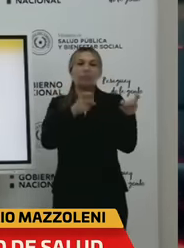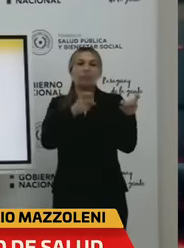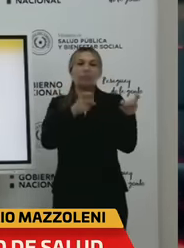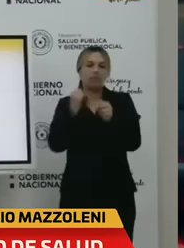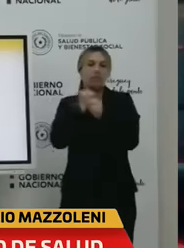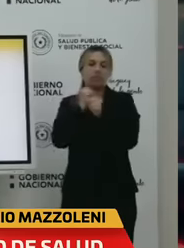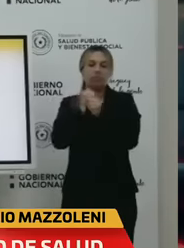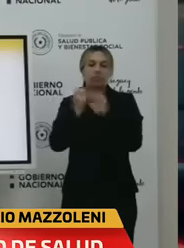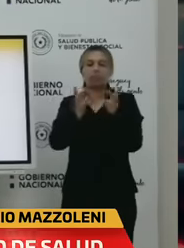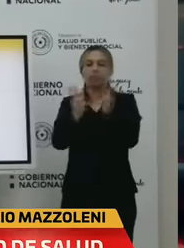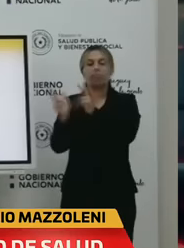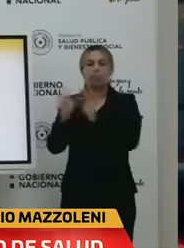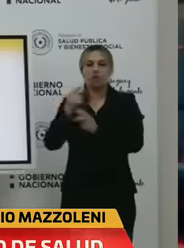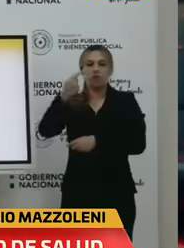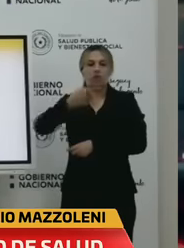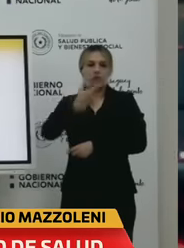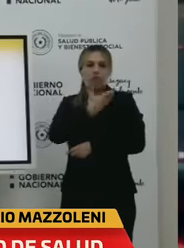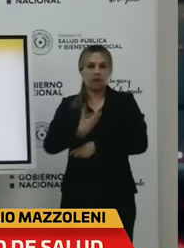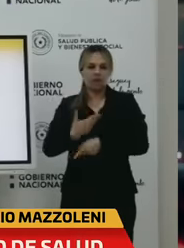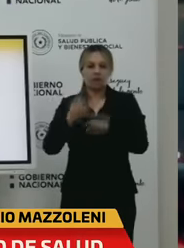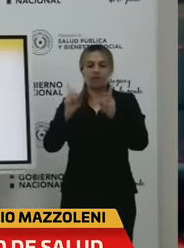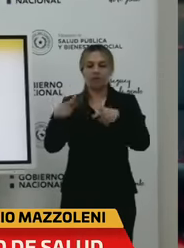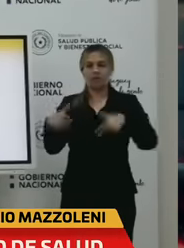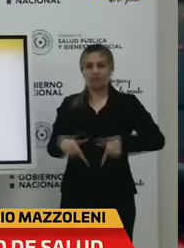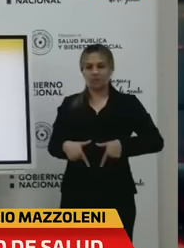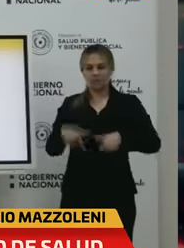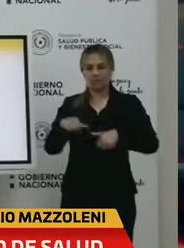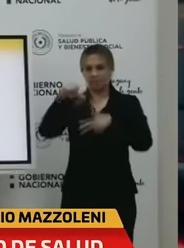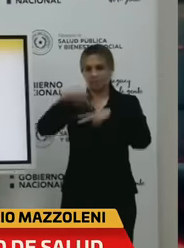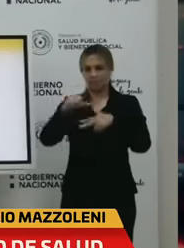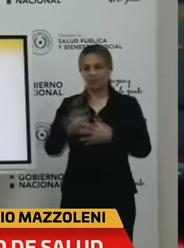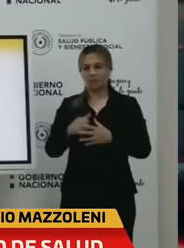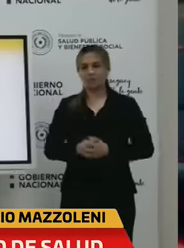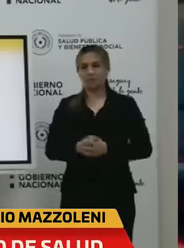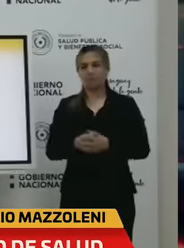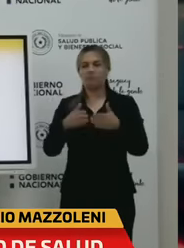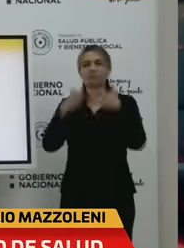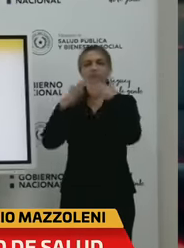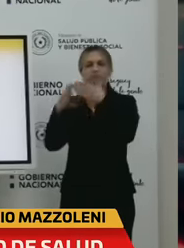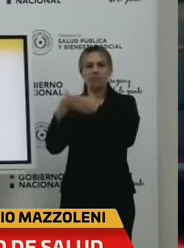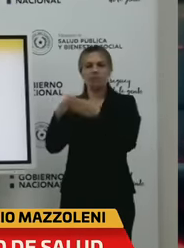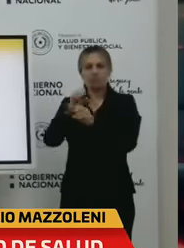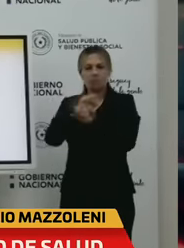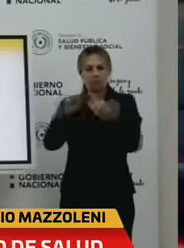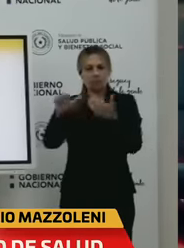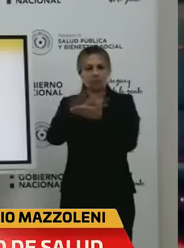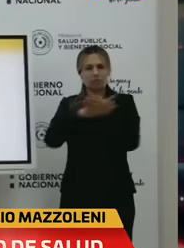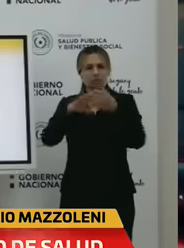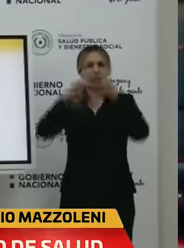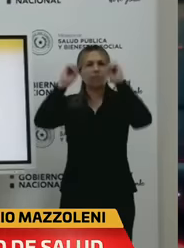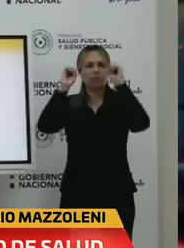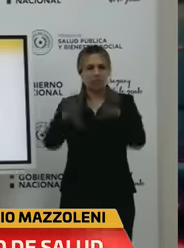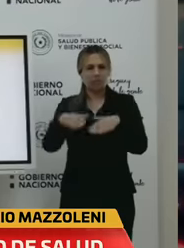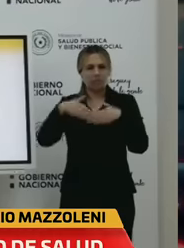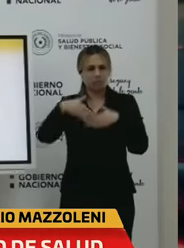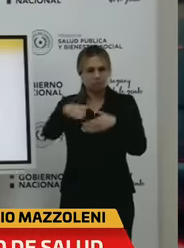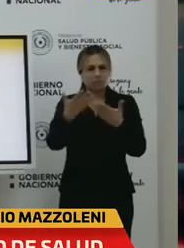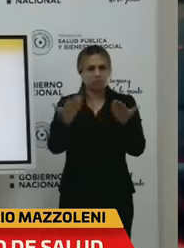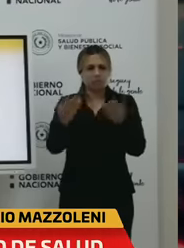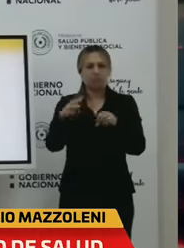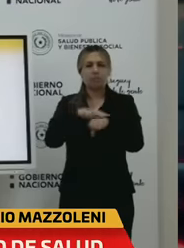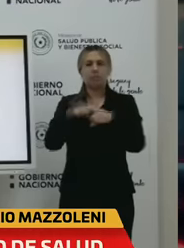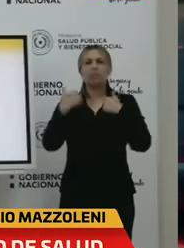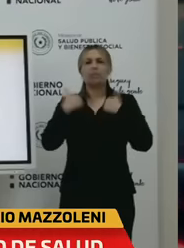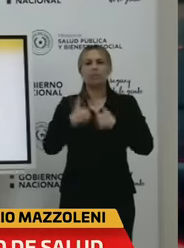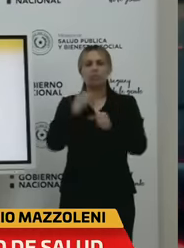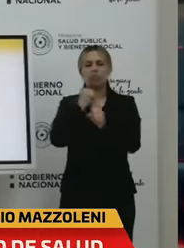que se han discutido. ¿Podríamos llegar a una situación peor en la que estábamos? ¿Cuáles son los trabajos que Salud tiene